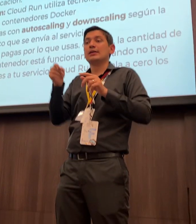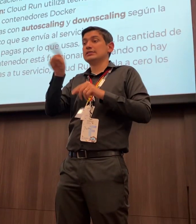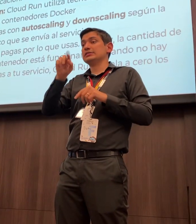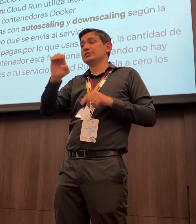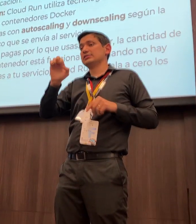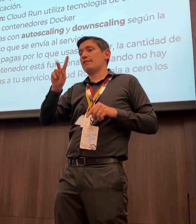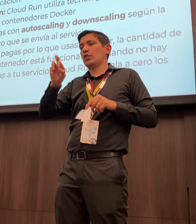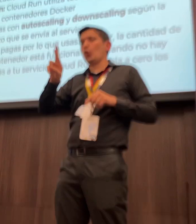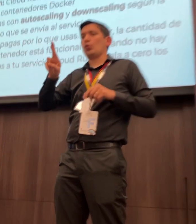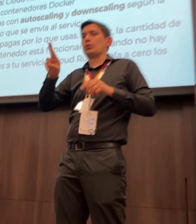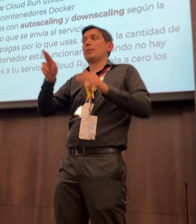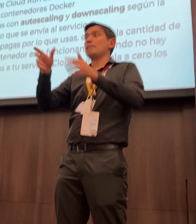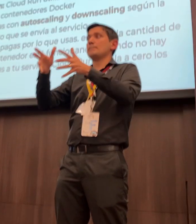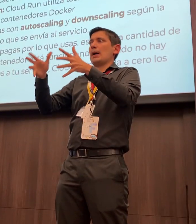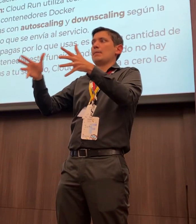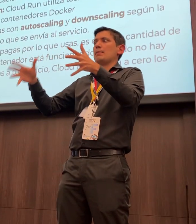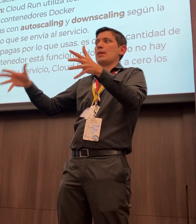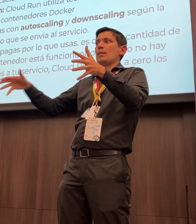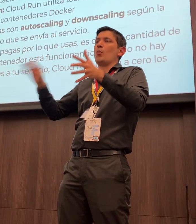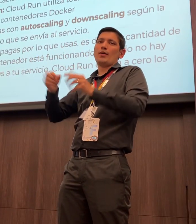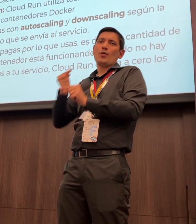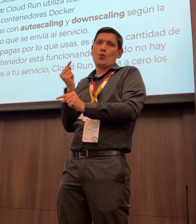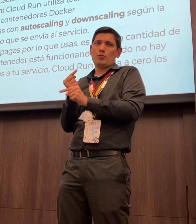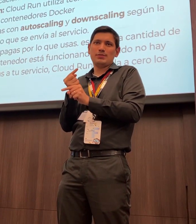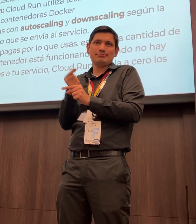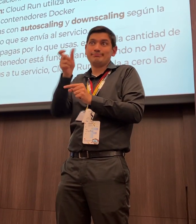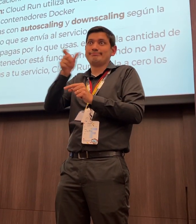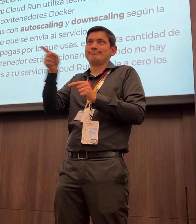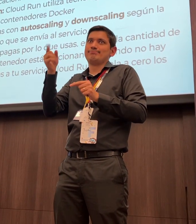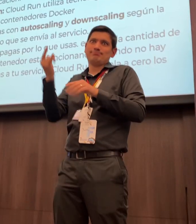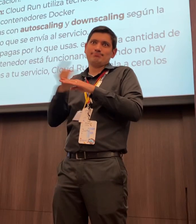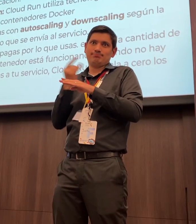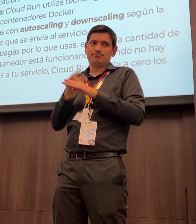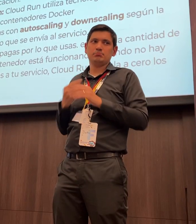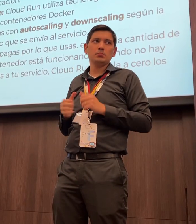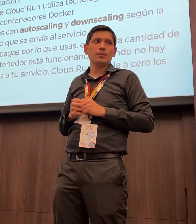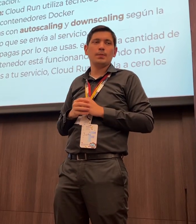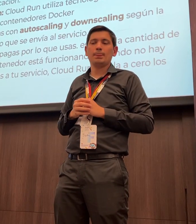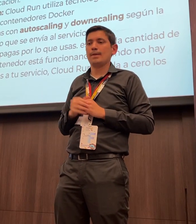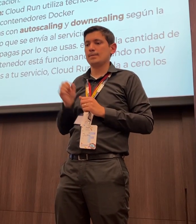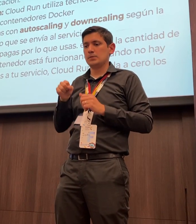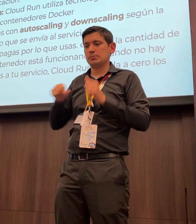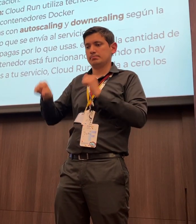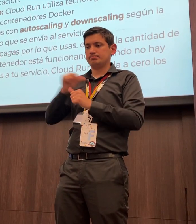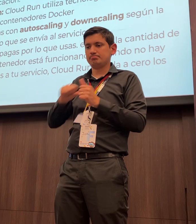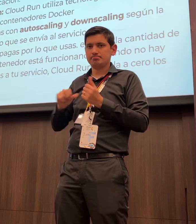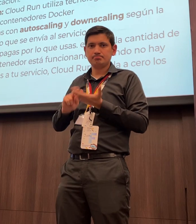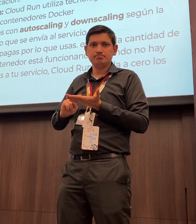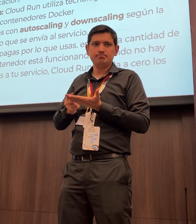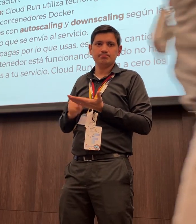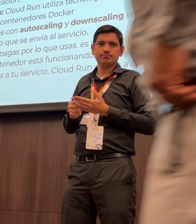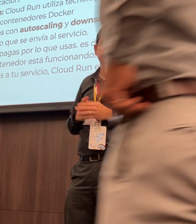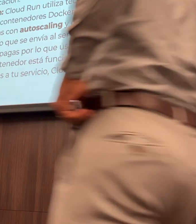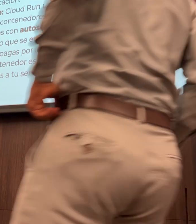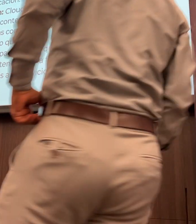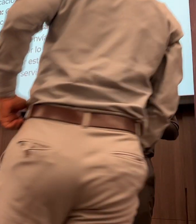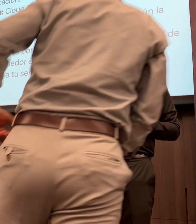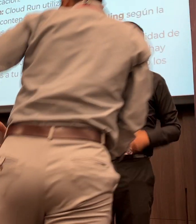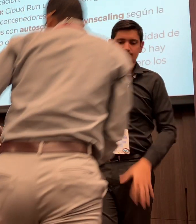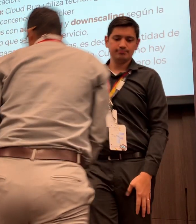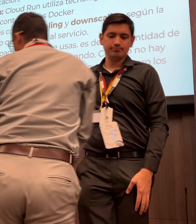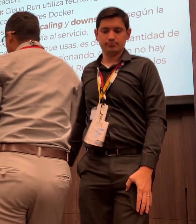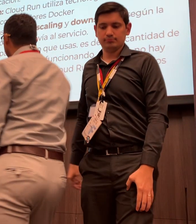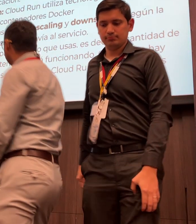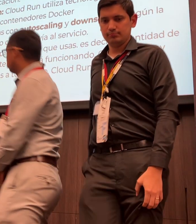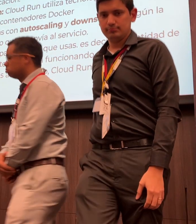servidores para poder cumplir con la demanda. Hasta potencialmente reducirlos a cero, y eso quiere decir que vamos a estar